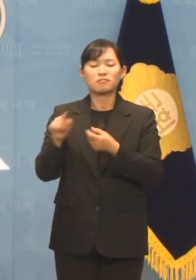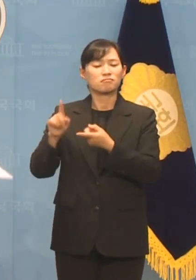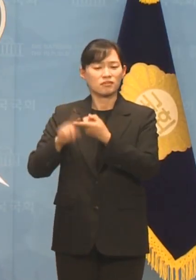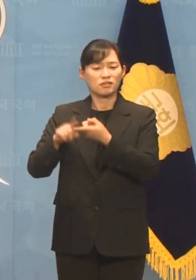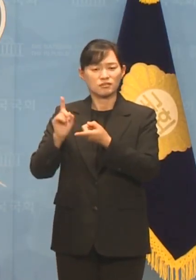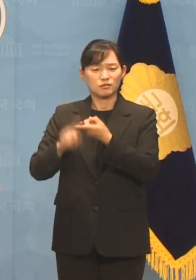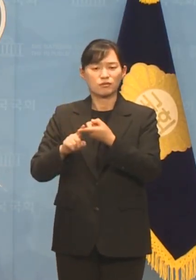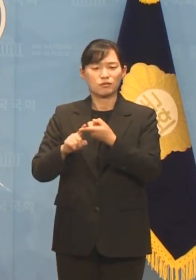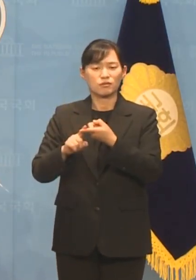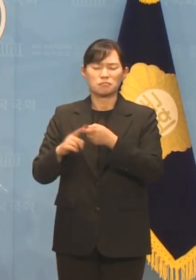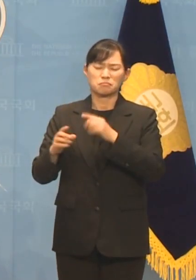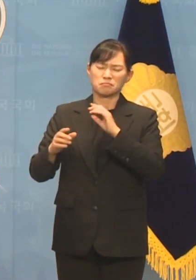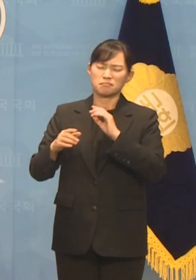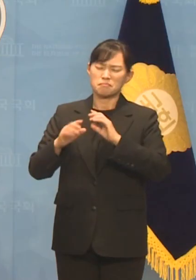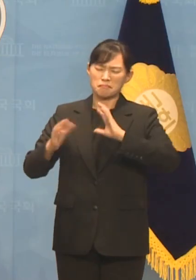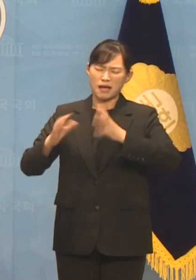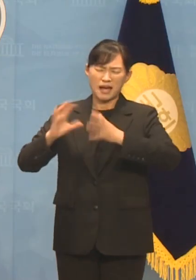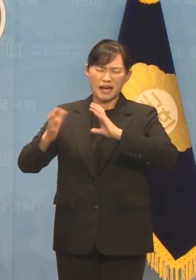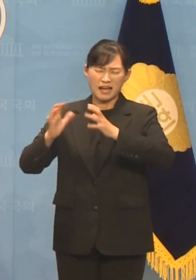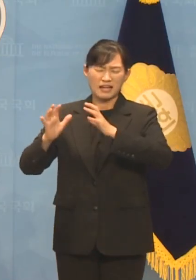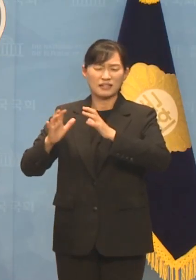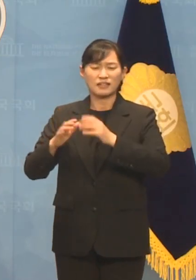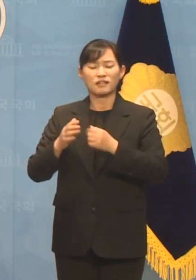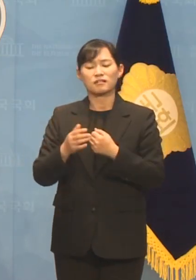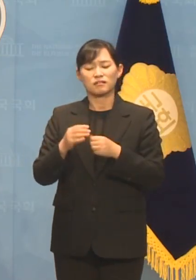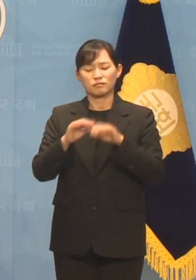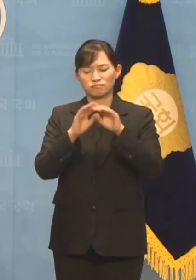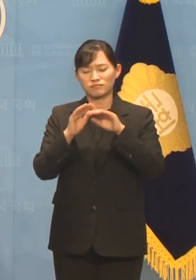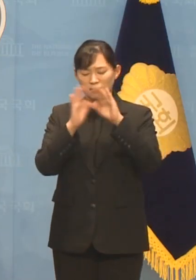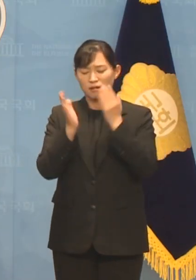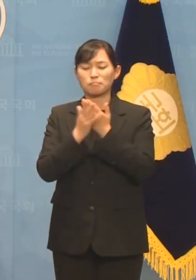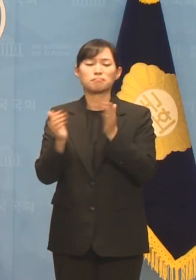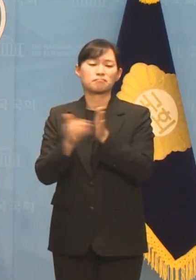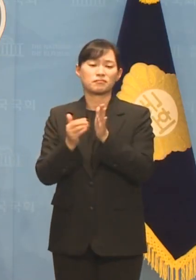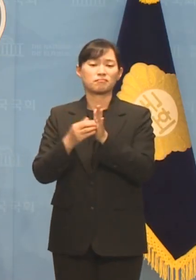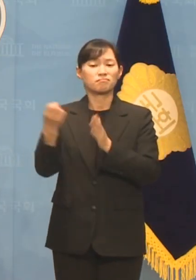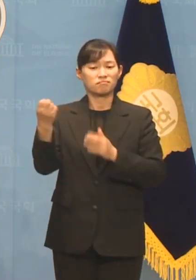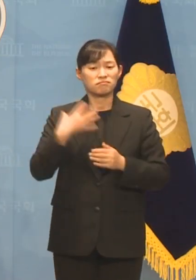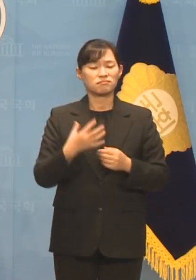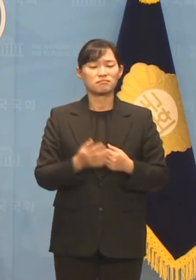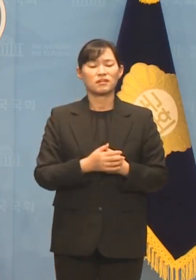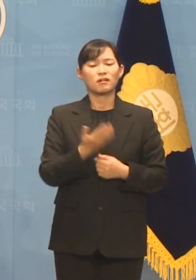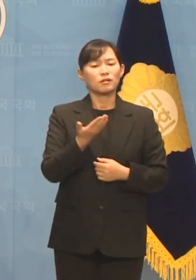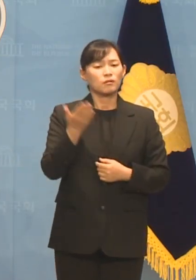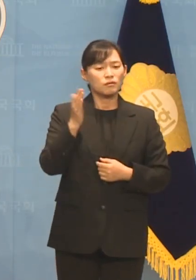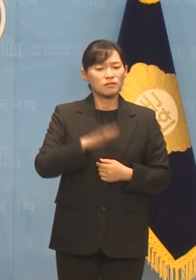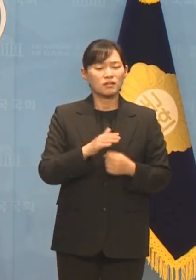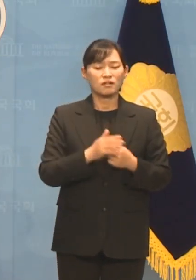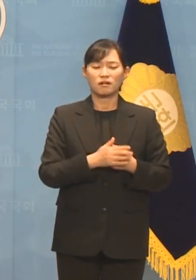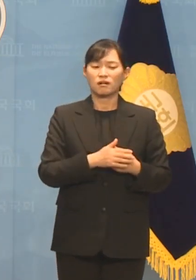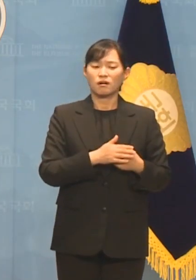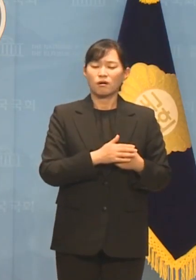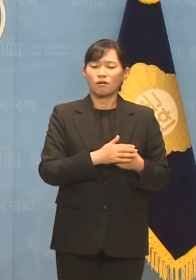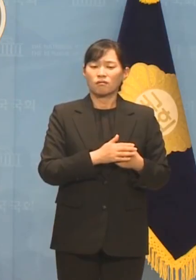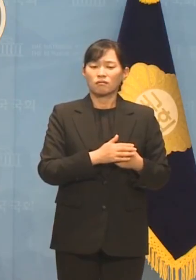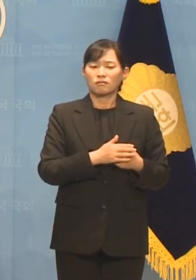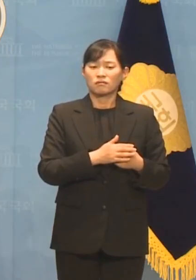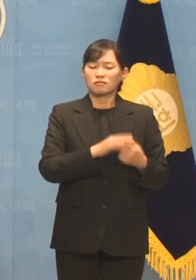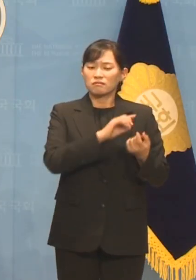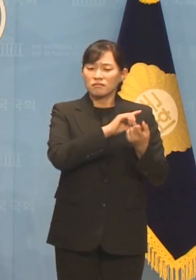대해서는 논란이 일단락되었다고 주장했습니다. 하지만 권한대행이 국회가